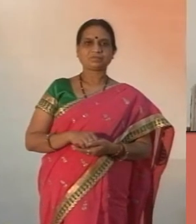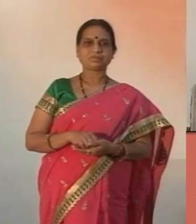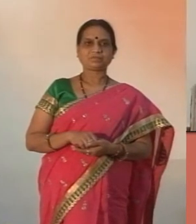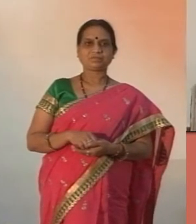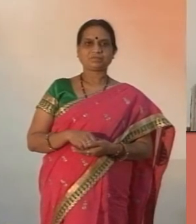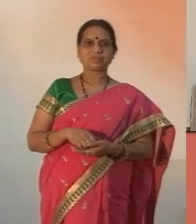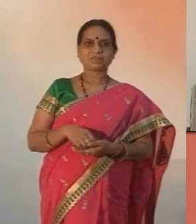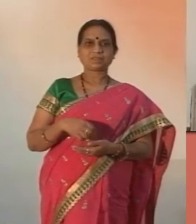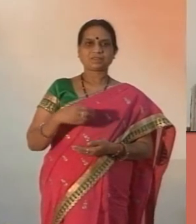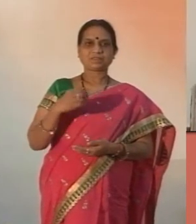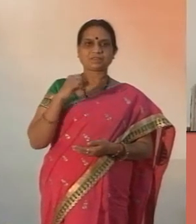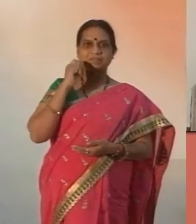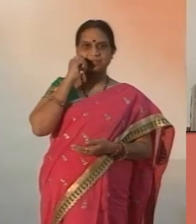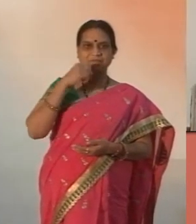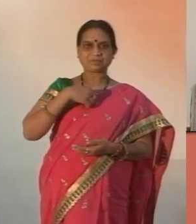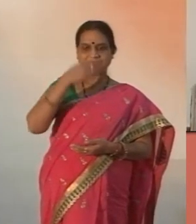मनुष्य का शरीर